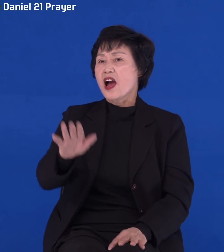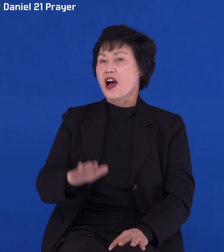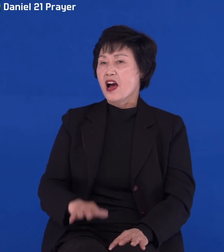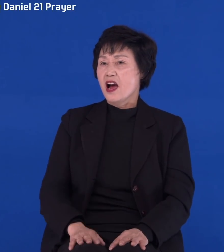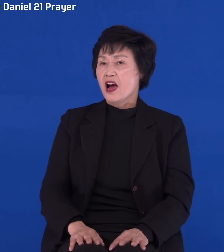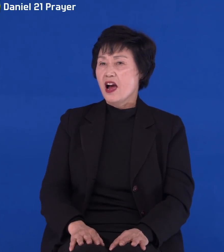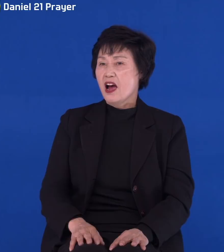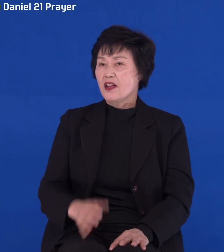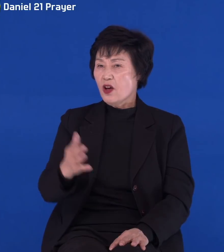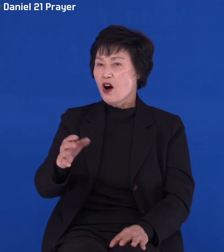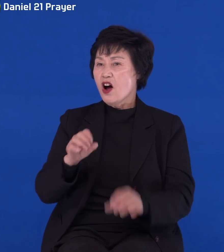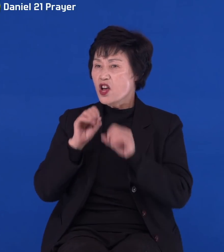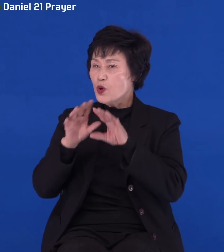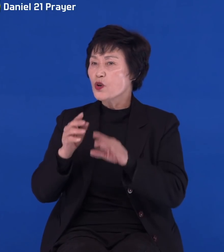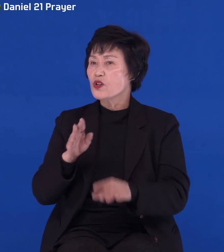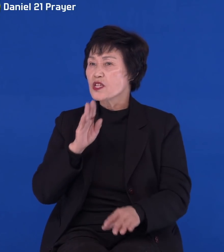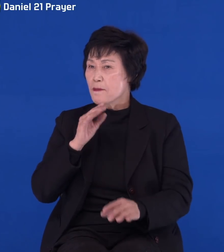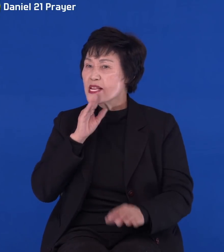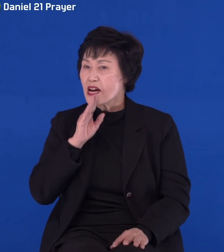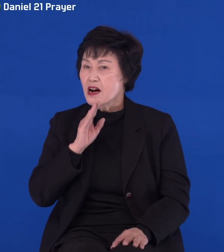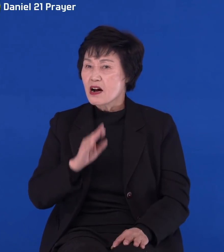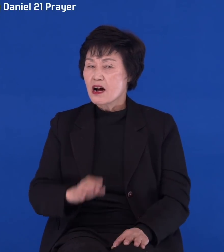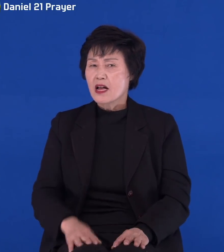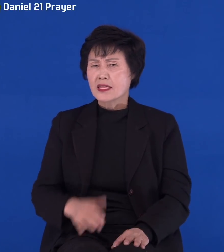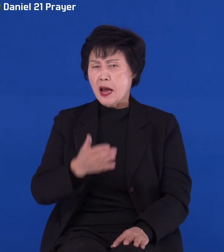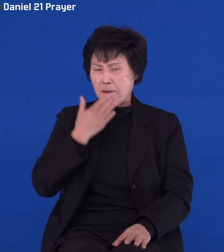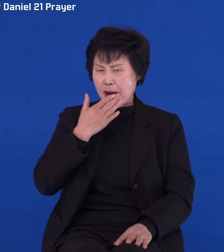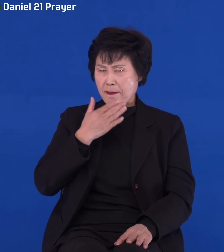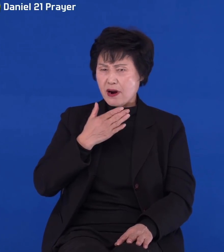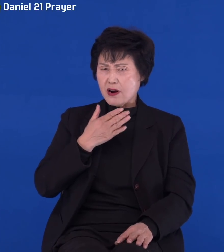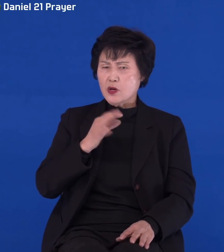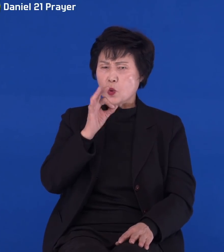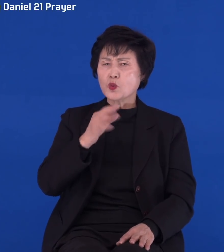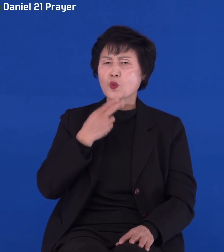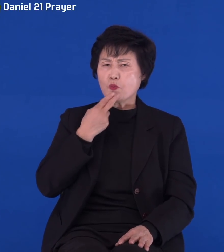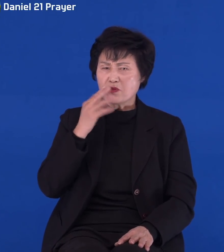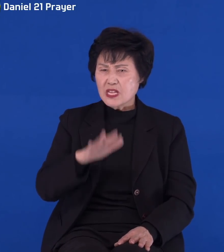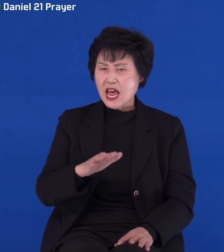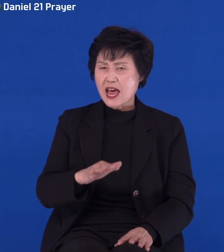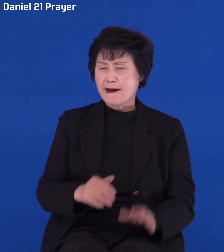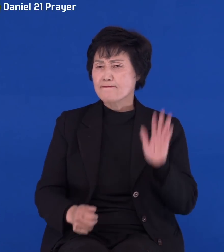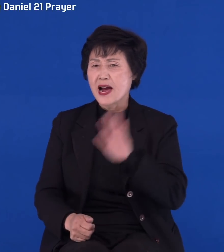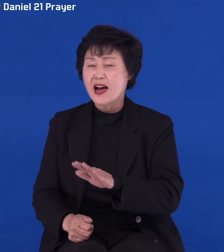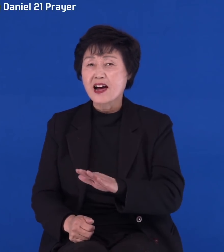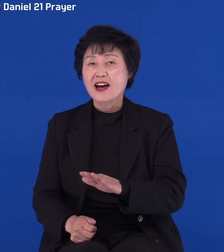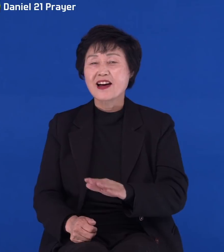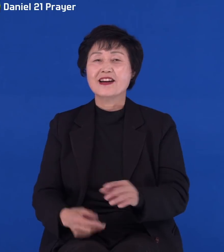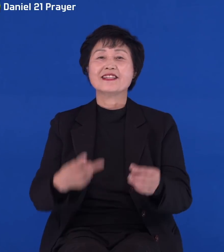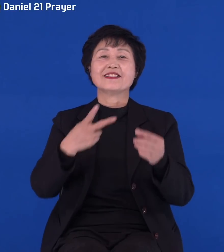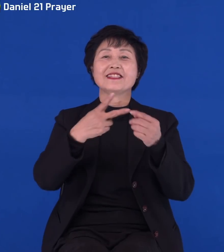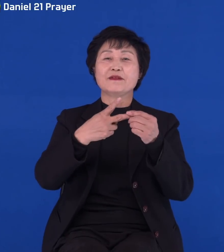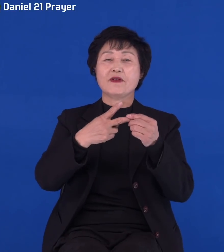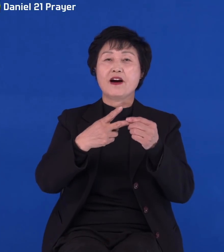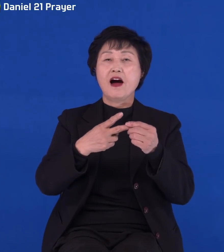내가 밥 한 끼 못 먹고 진짜 네가 꼭 이래야 돼 하면서 등짝 스매싱을 날렸다. 1번. 2번, 아, 정말 거룩하고 진실하고 신실한 당신의